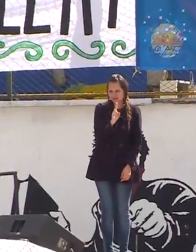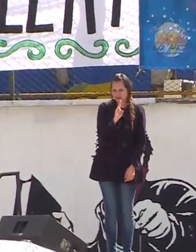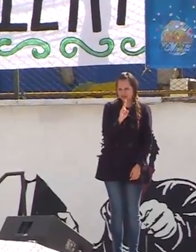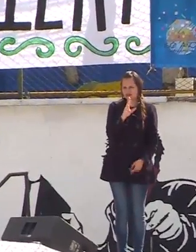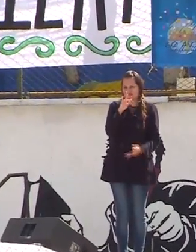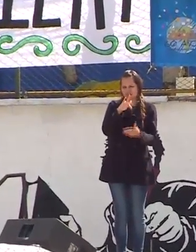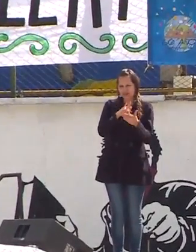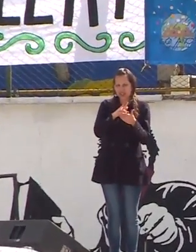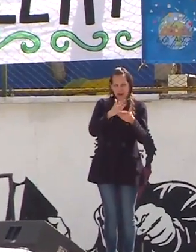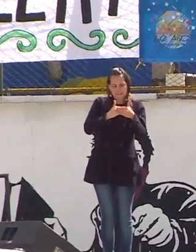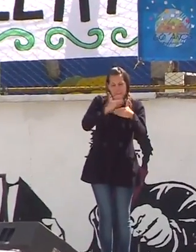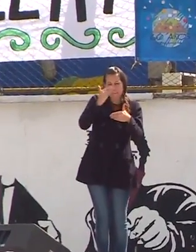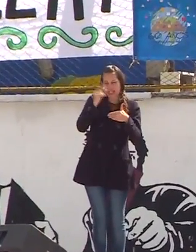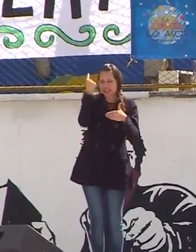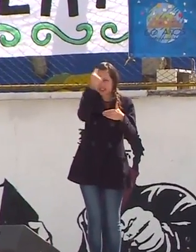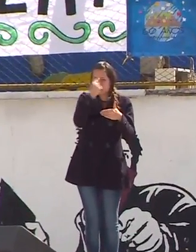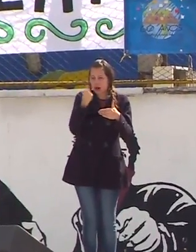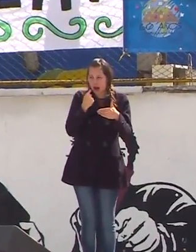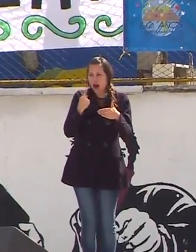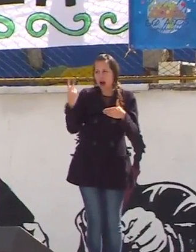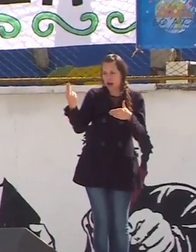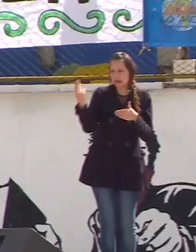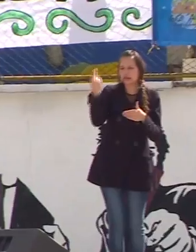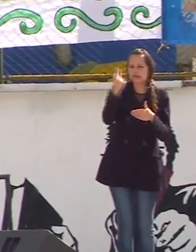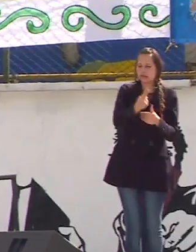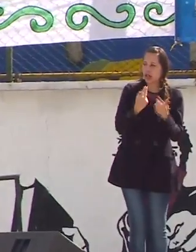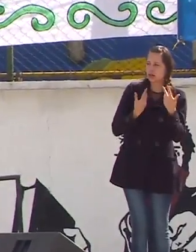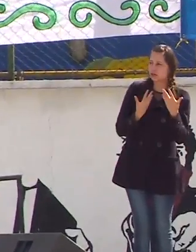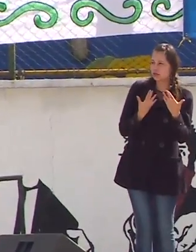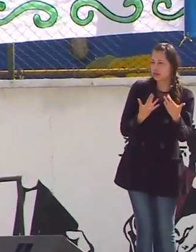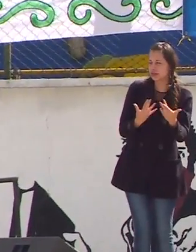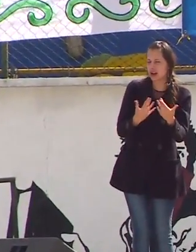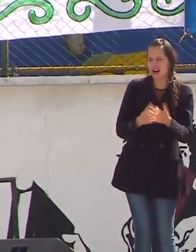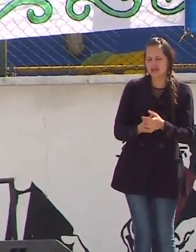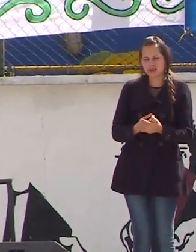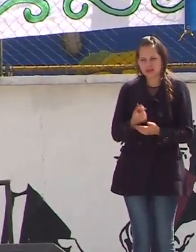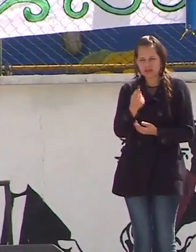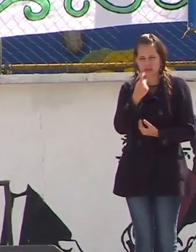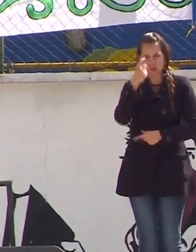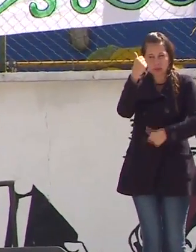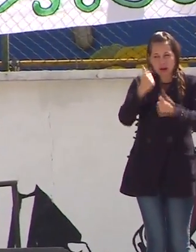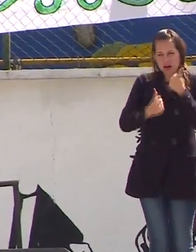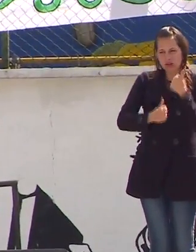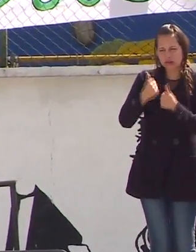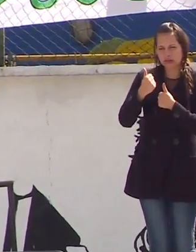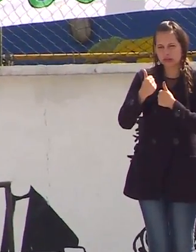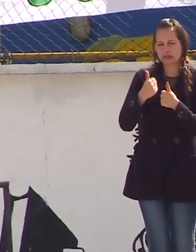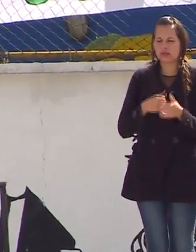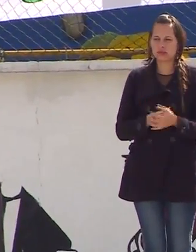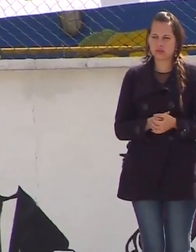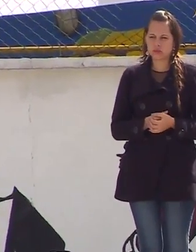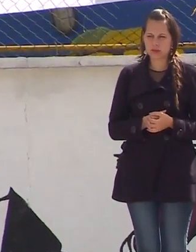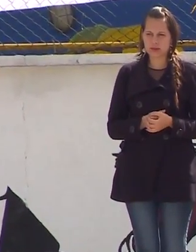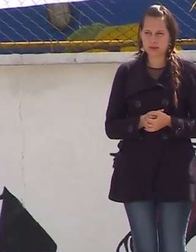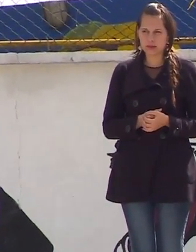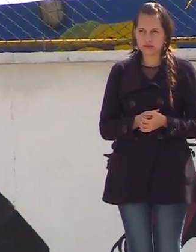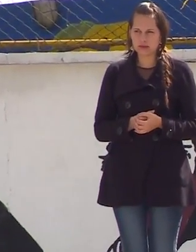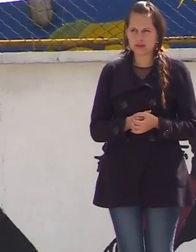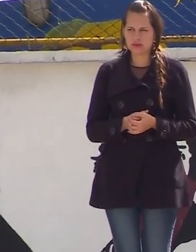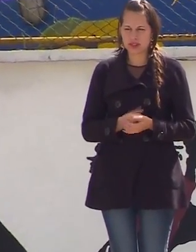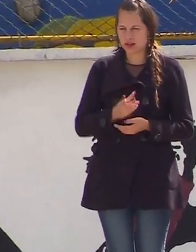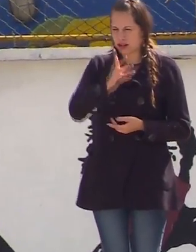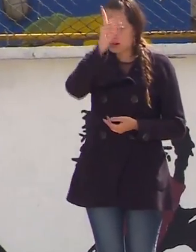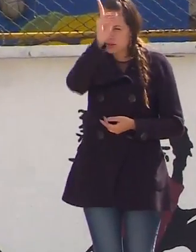de septiembre. Nos falta simplemente la participación más